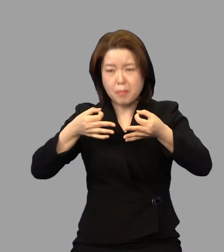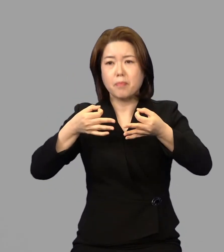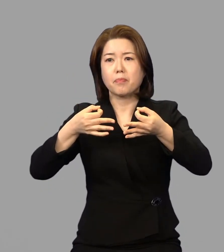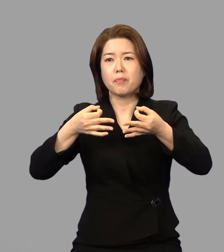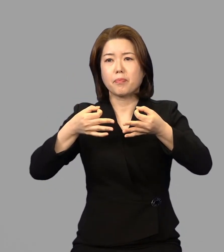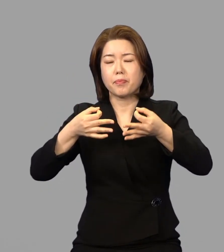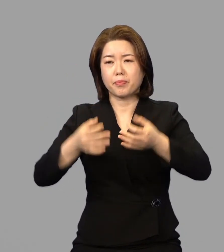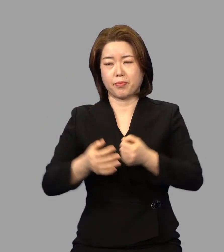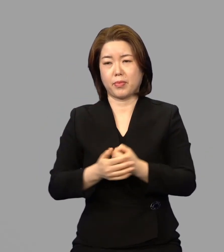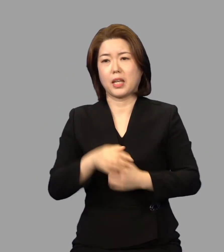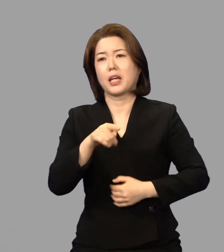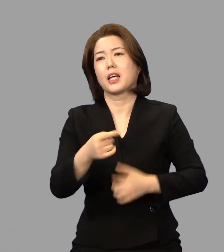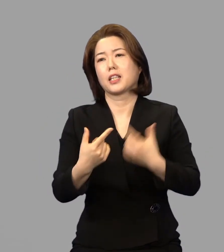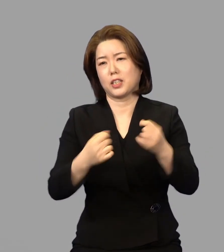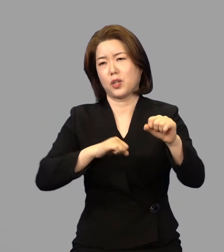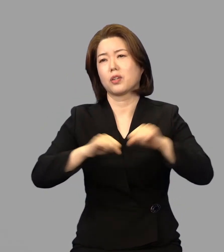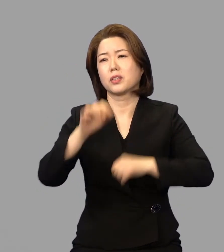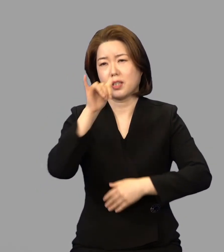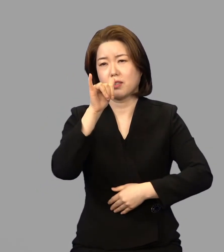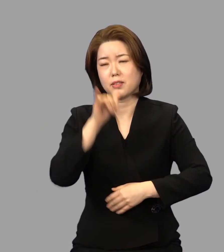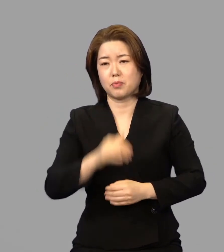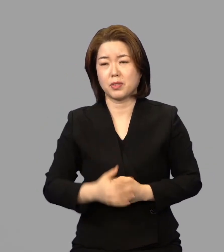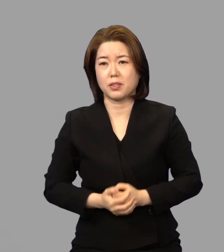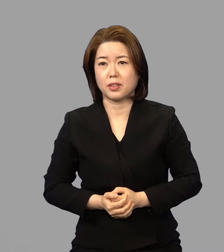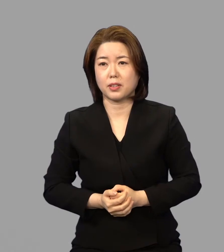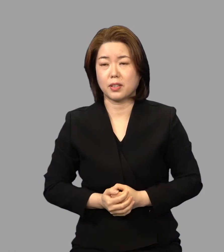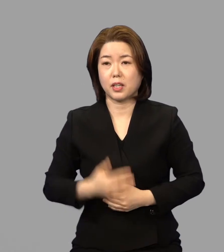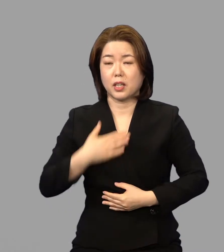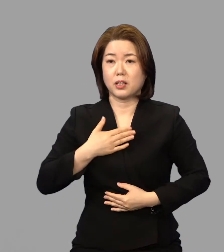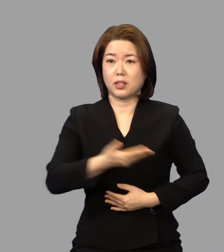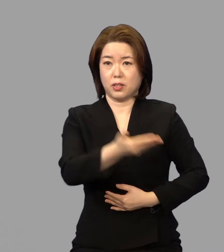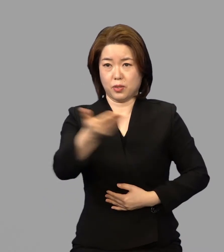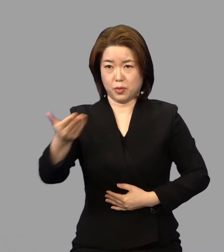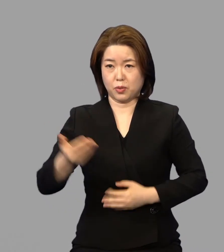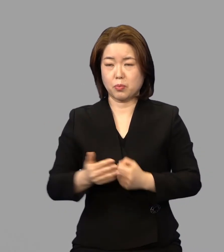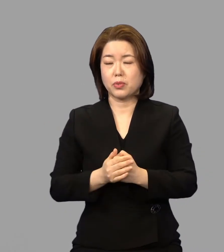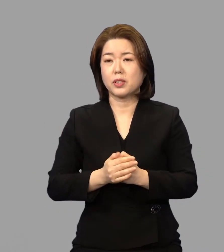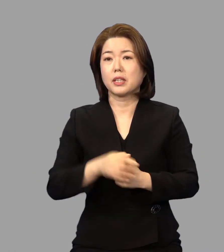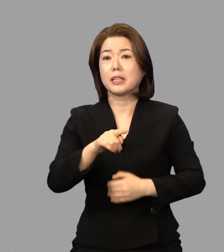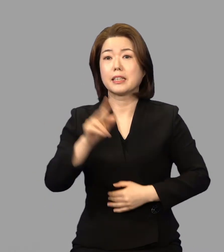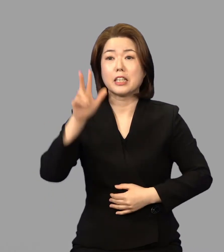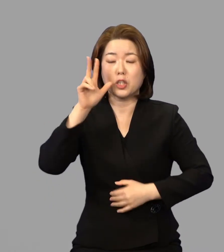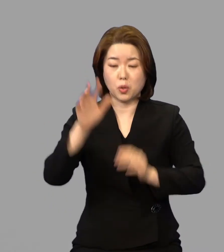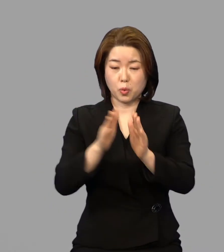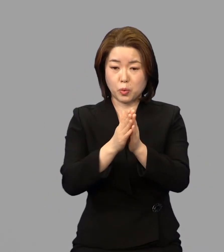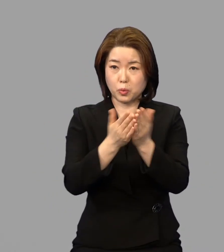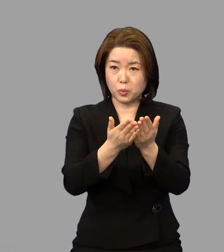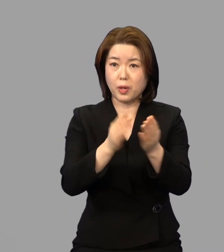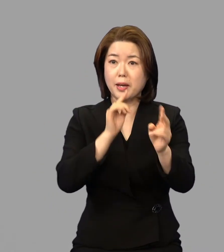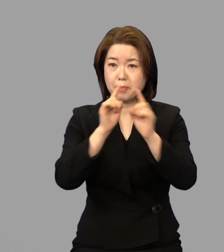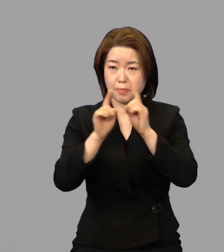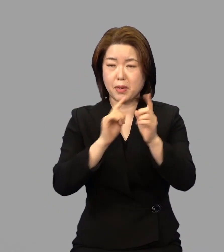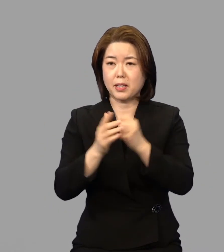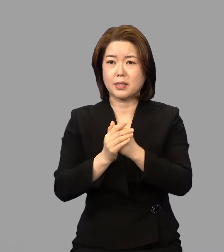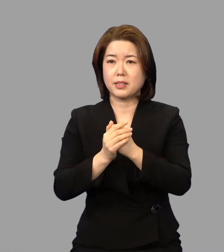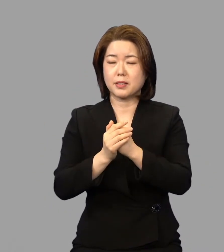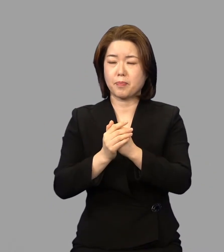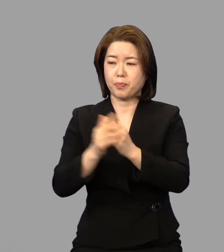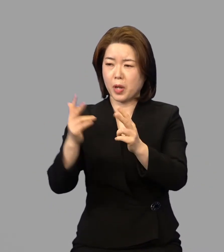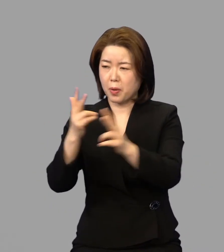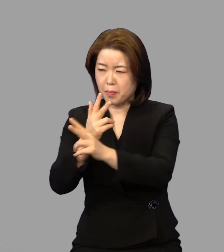그런 역사가 있었습니다. 저는 여러분들이 이 여호수아서 말씀을